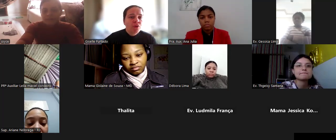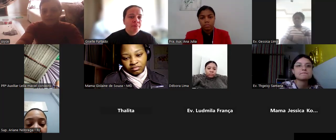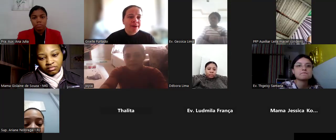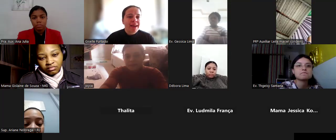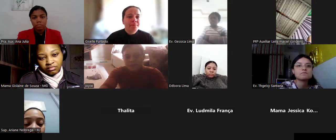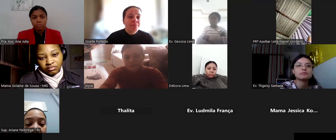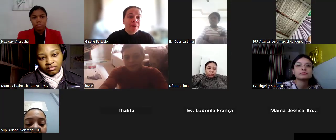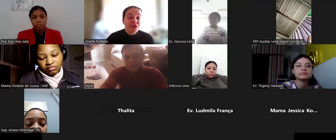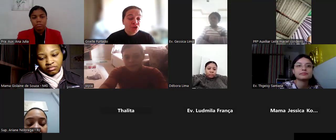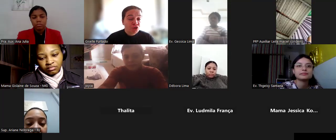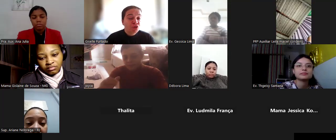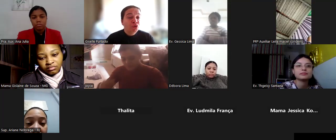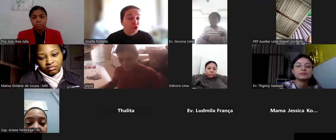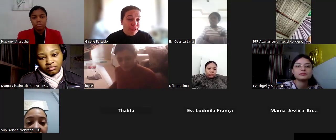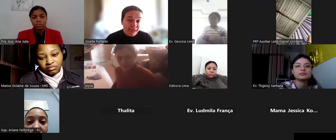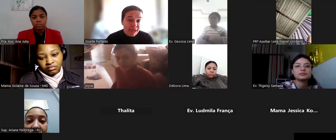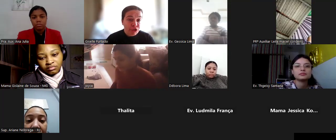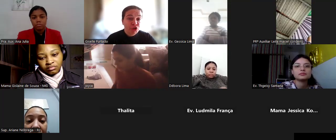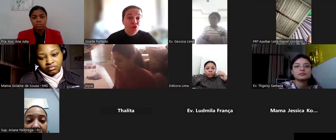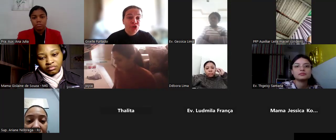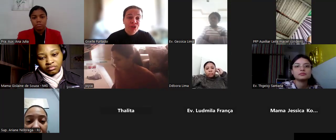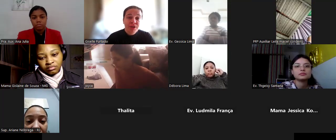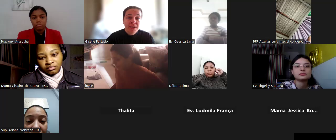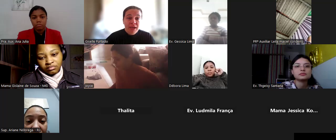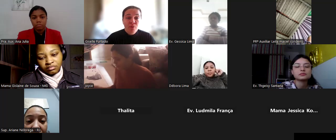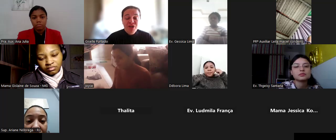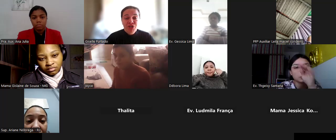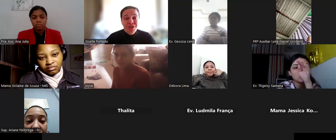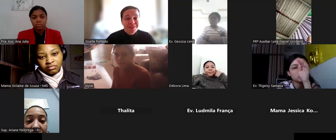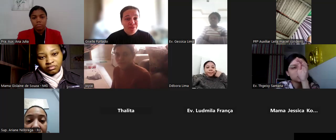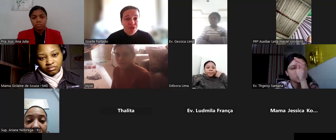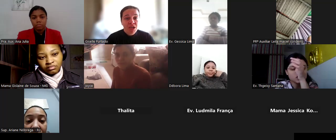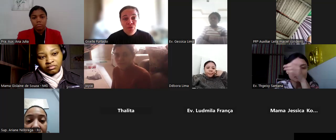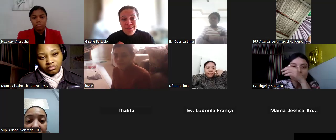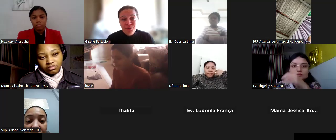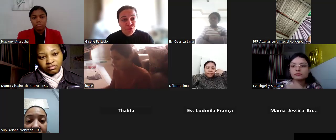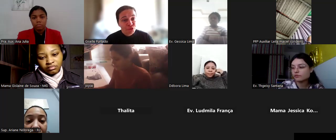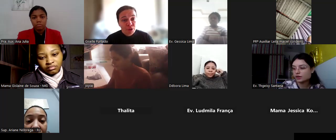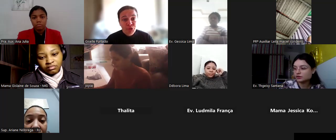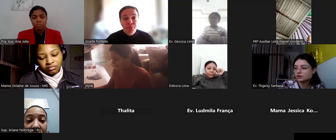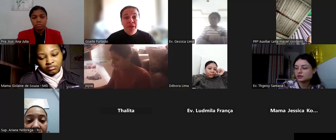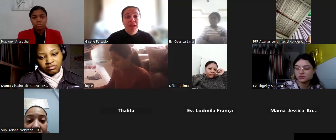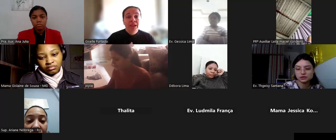interior, né, do Nordeste, onde realmente a gente sabe que a educação não funciona muito bem,